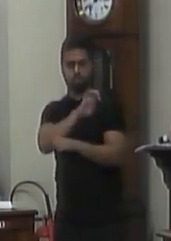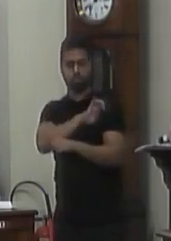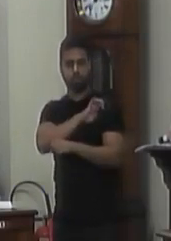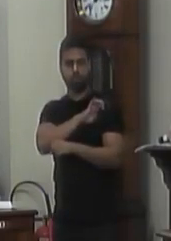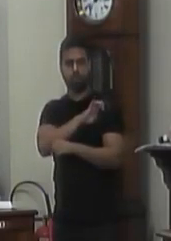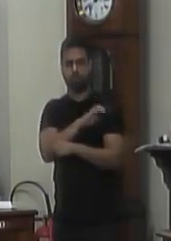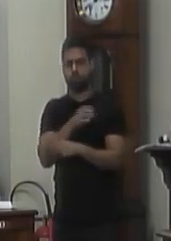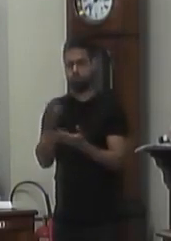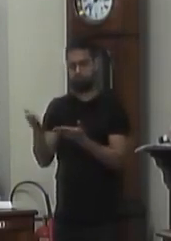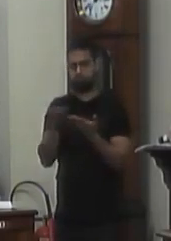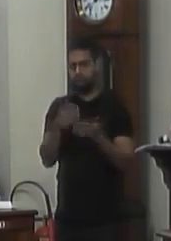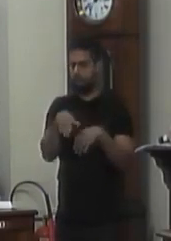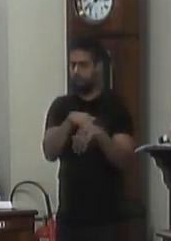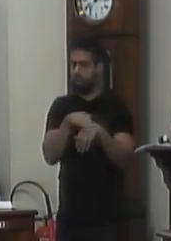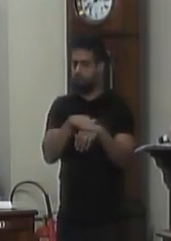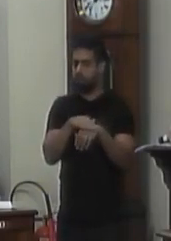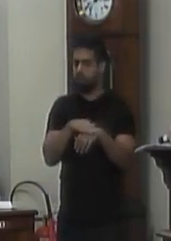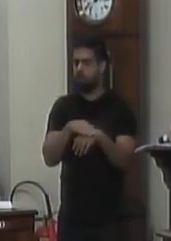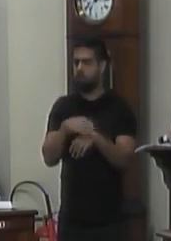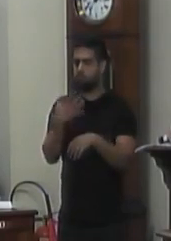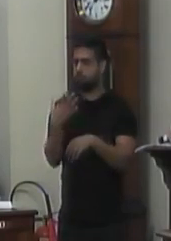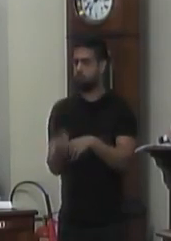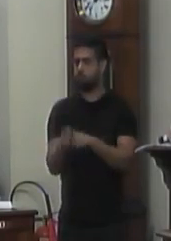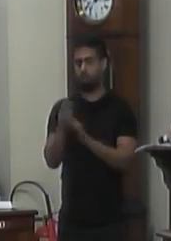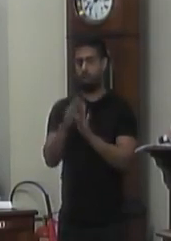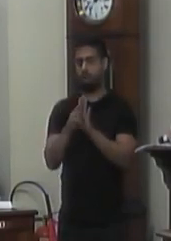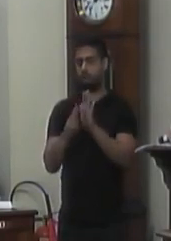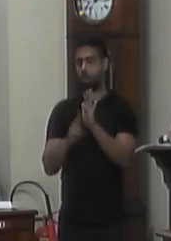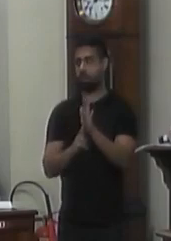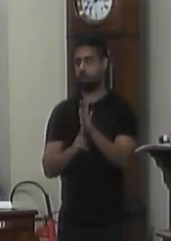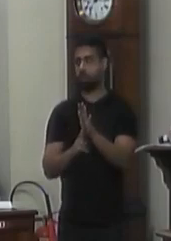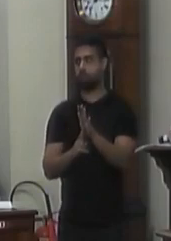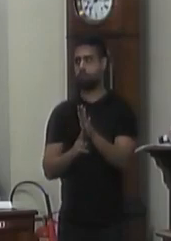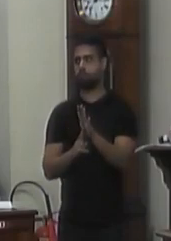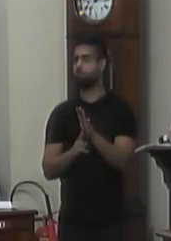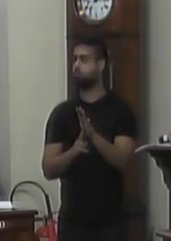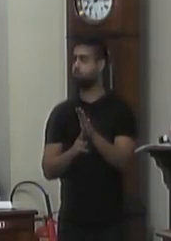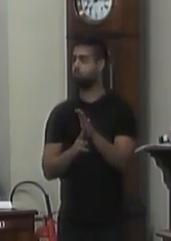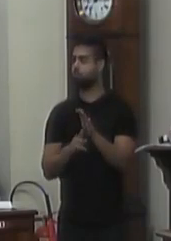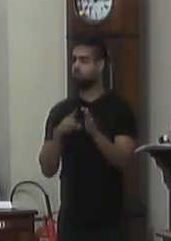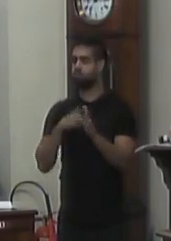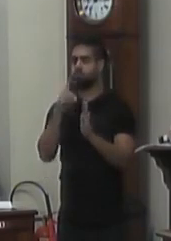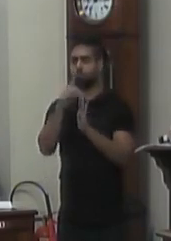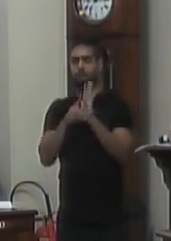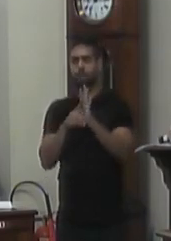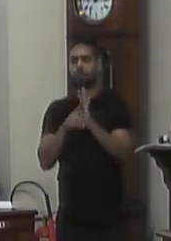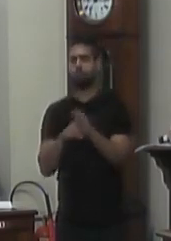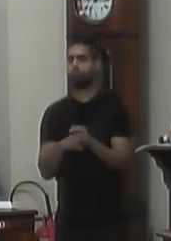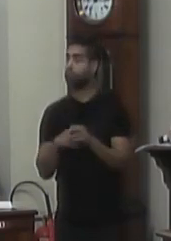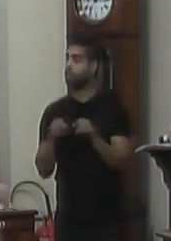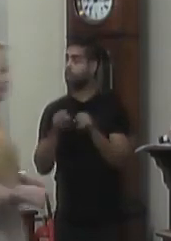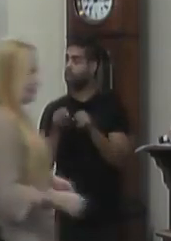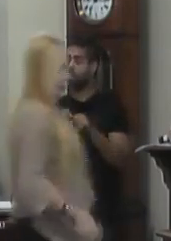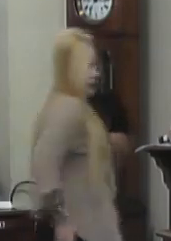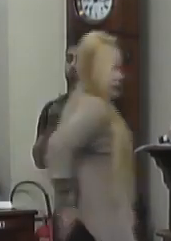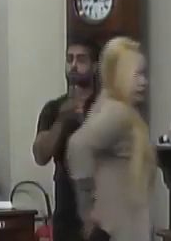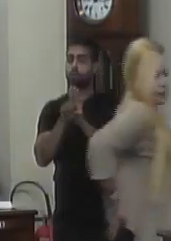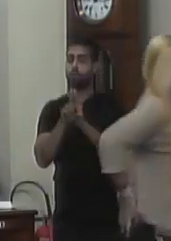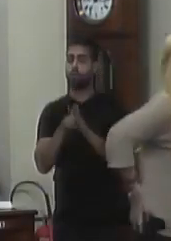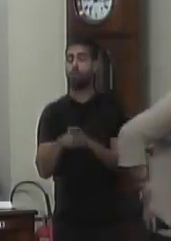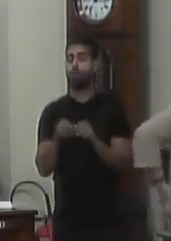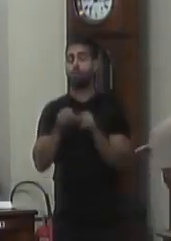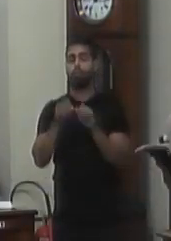para uma conversa. Não aceitou as regras do município, aquilo ali é decreto. Aquilo ali não é feito por legislação, aquilo ali é